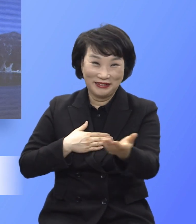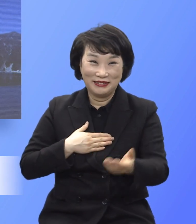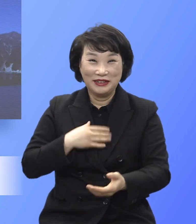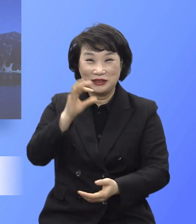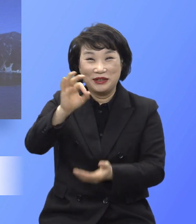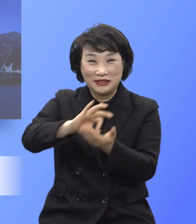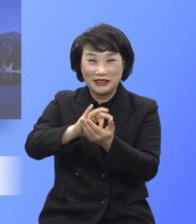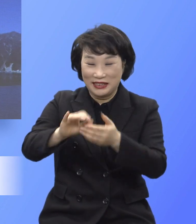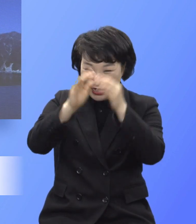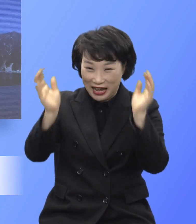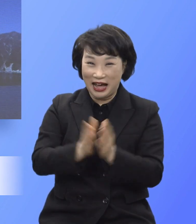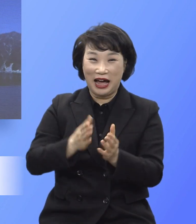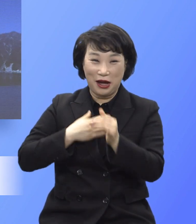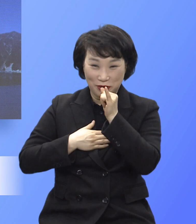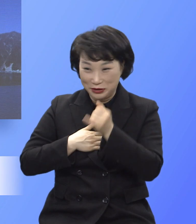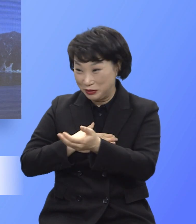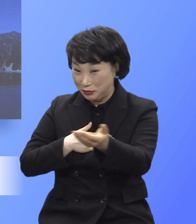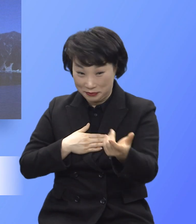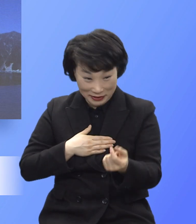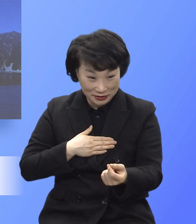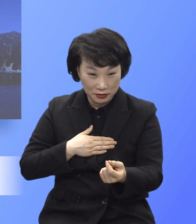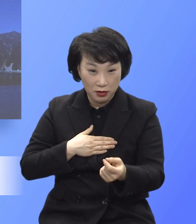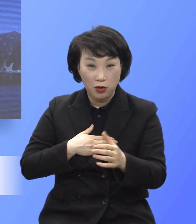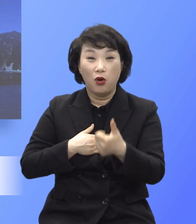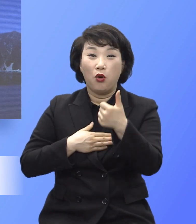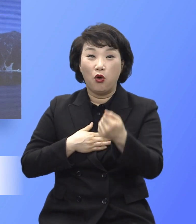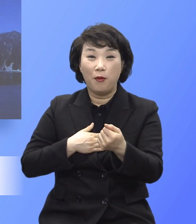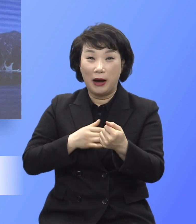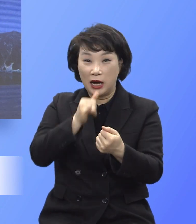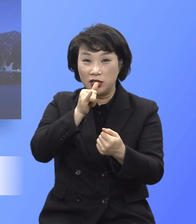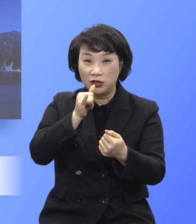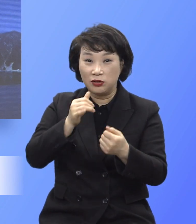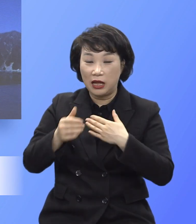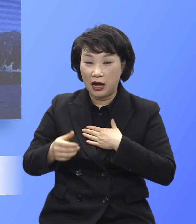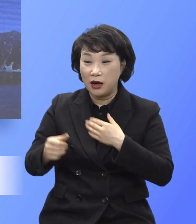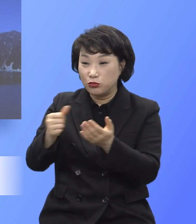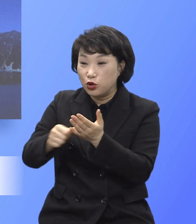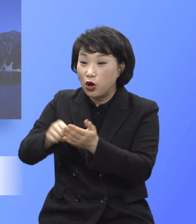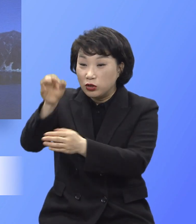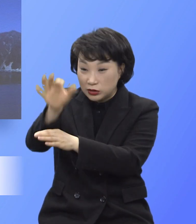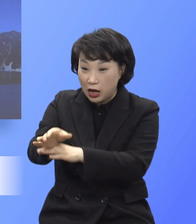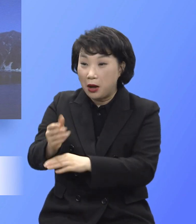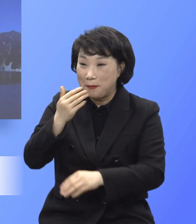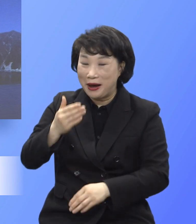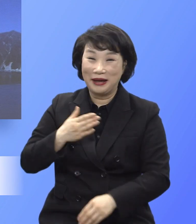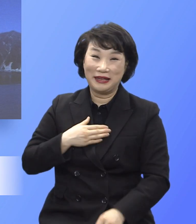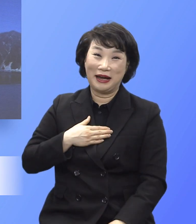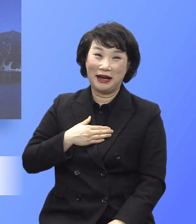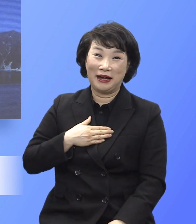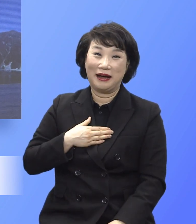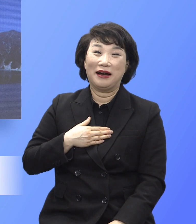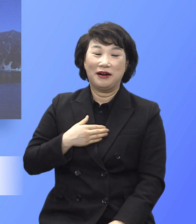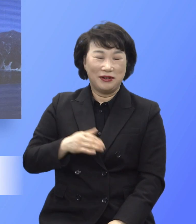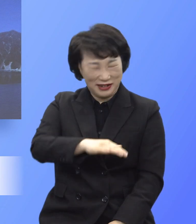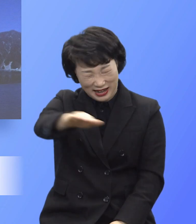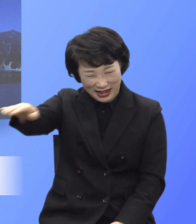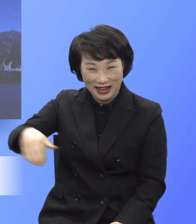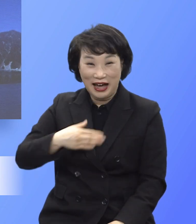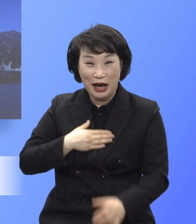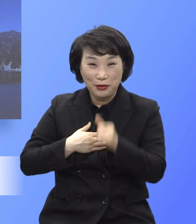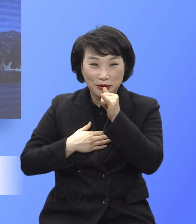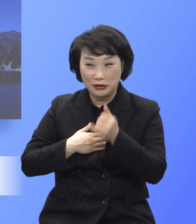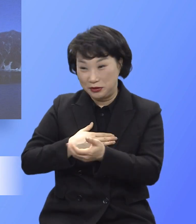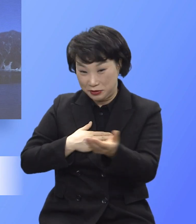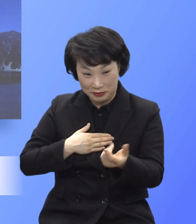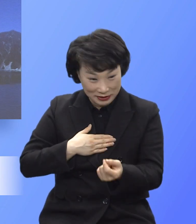돈에 대한 지식이 충만하구나. 5만 원 주면 5만 원의 물건을 5만 원어치 물건을 살 수